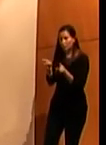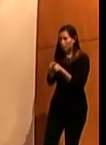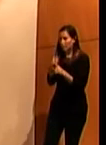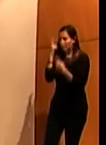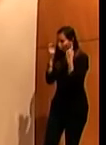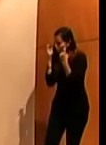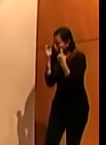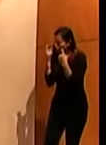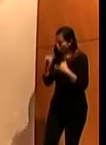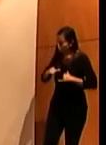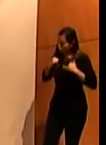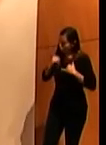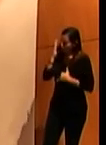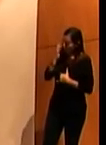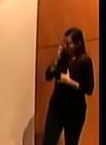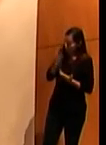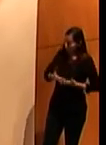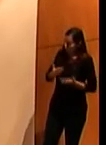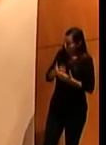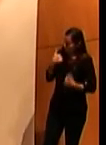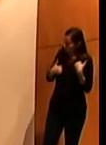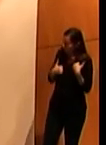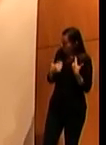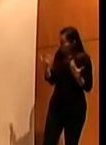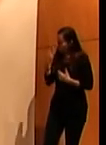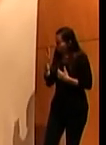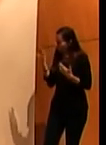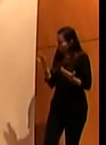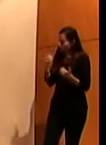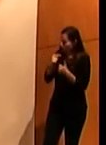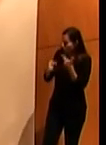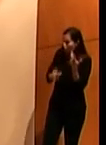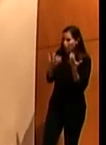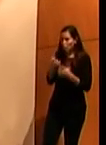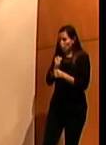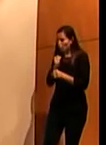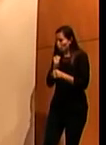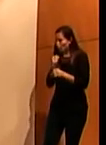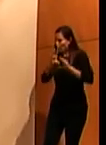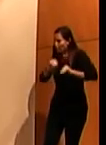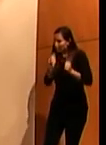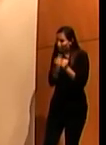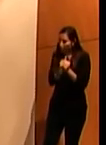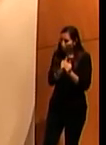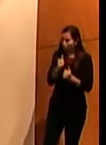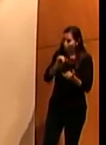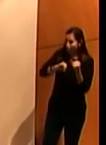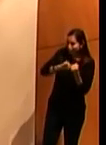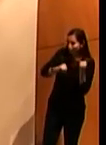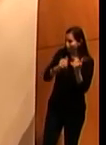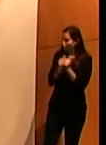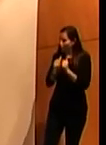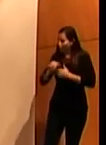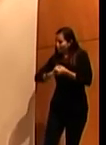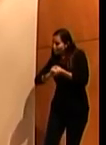des jeunes adolescents en situation de handicap pour vivre demain. Est-ce qu'on veut vivre avec les copains? Est-ce qu'on veut vivre avec la copine? Est-ce qu'on veut vivre seul?